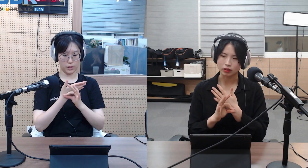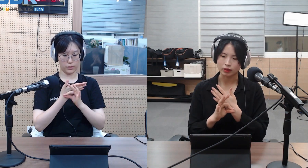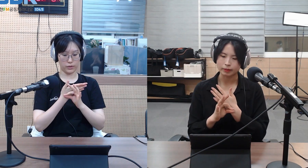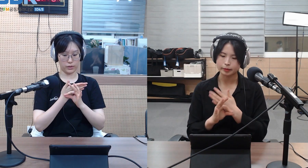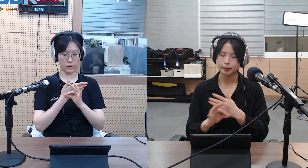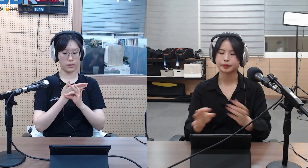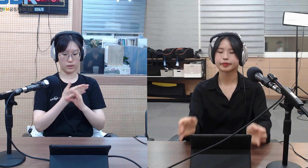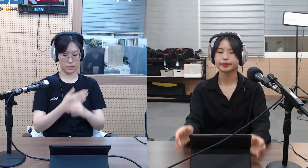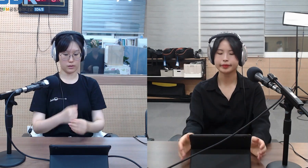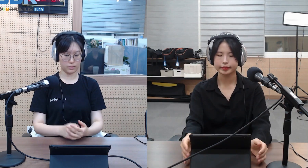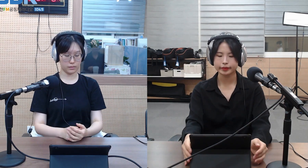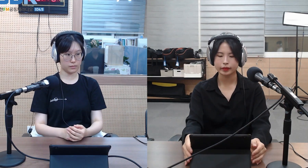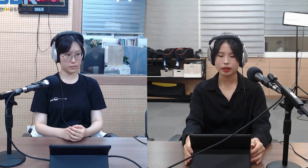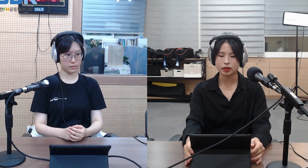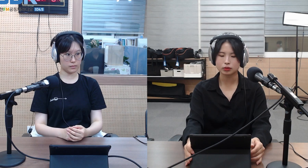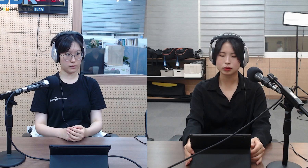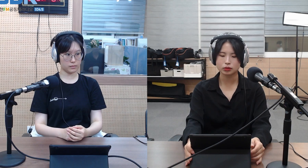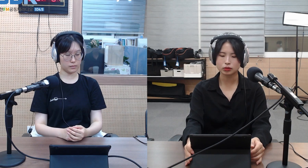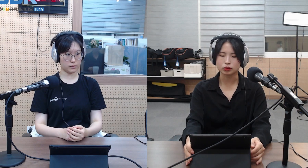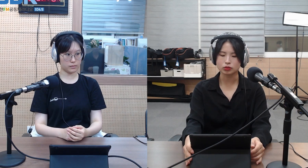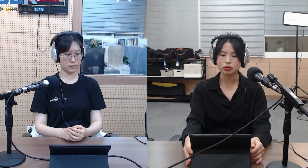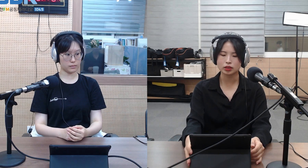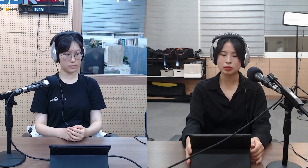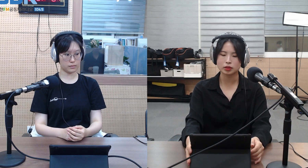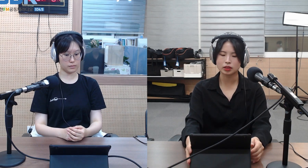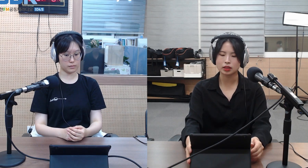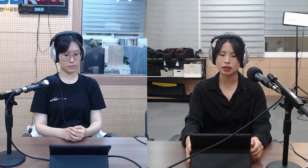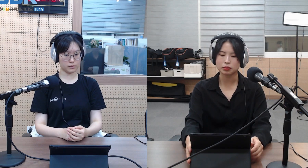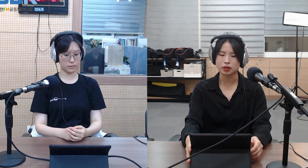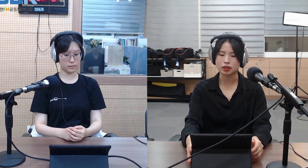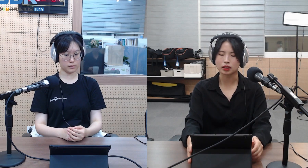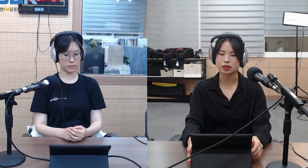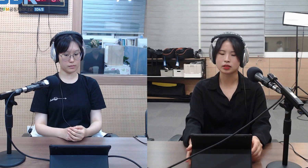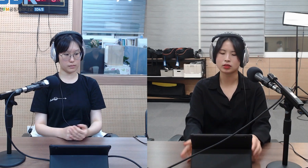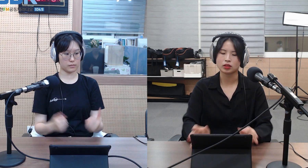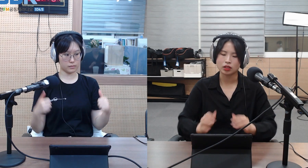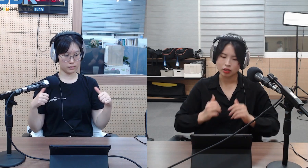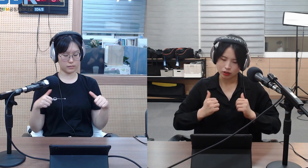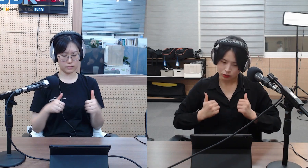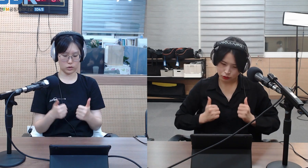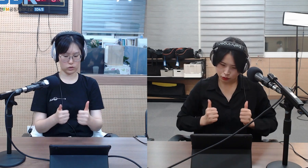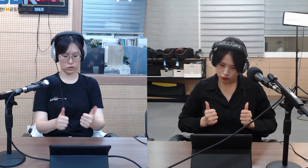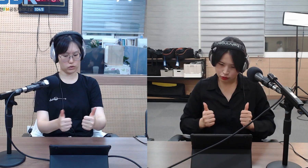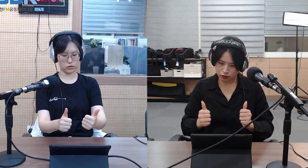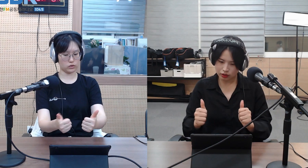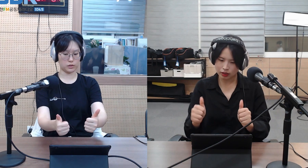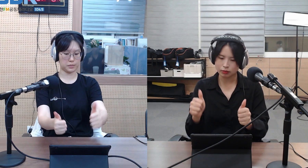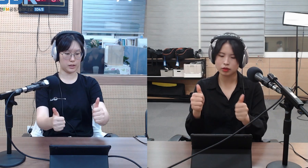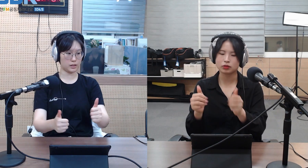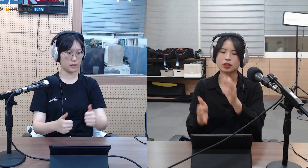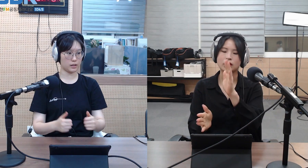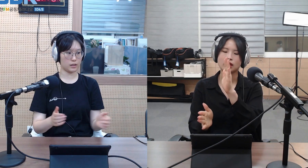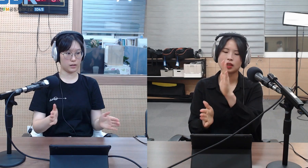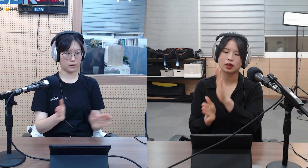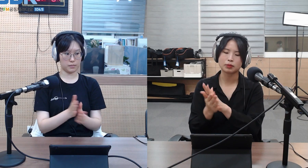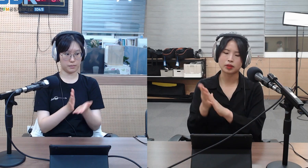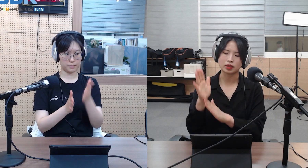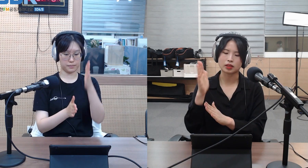온다면 하고 죽을 힘을 다해 빛나리 해서 죽을 힘을 위해